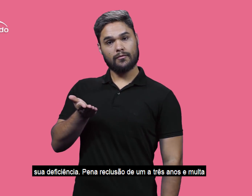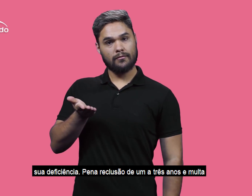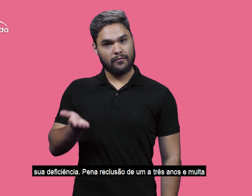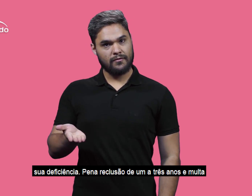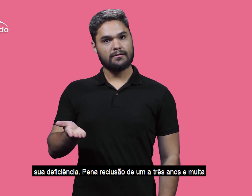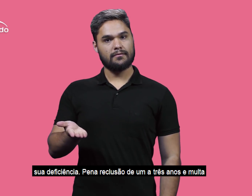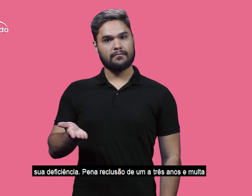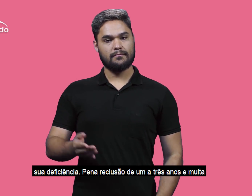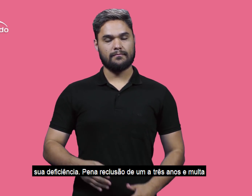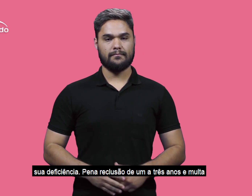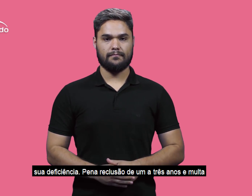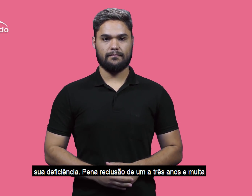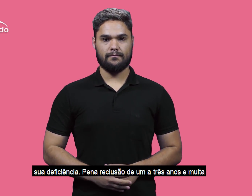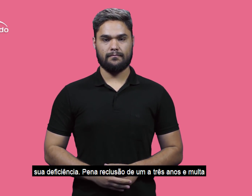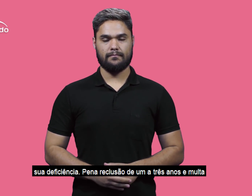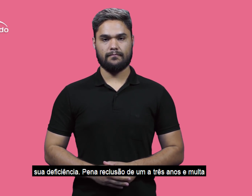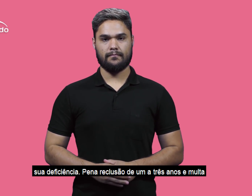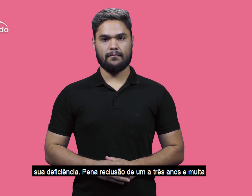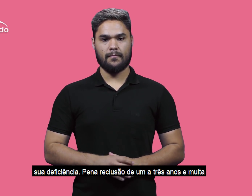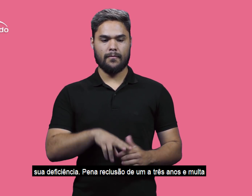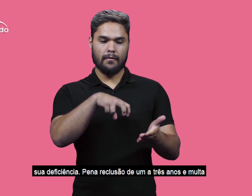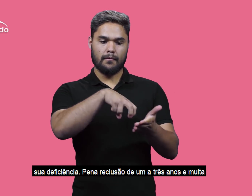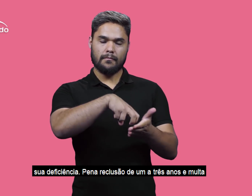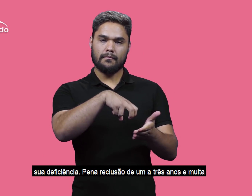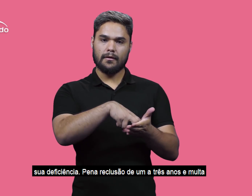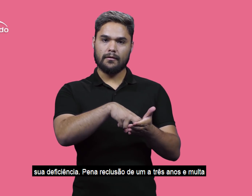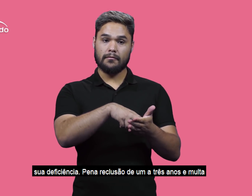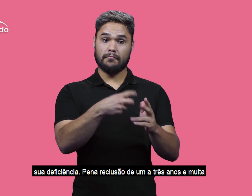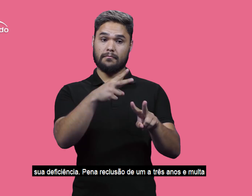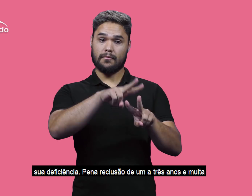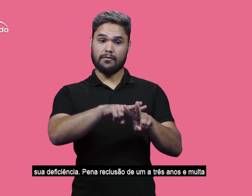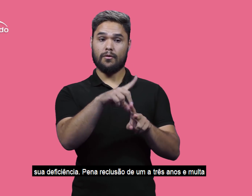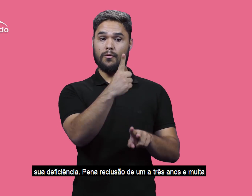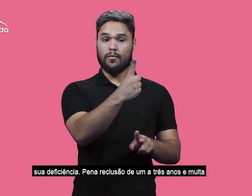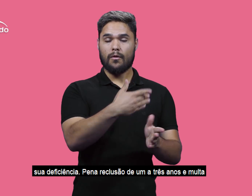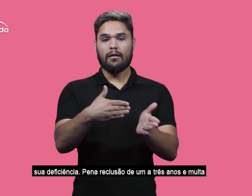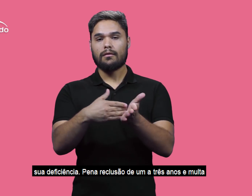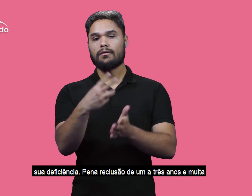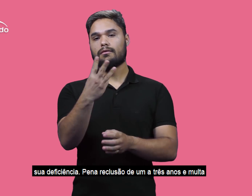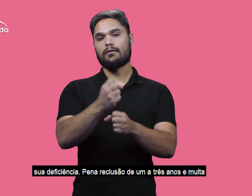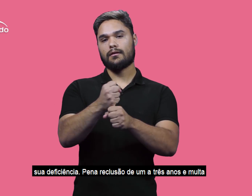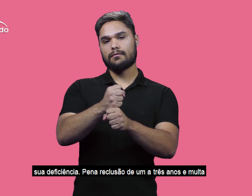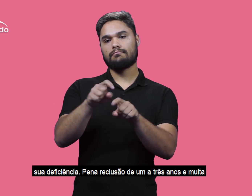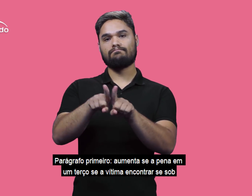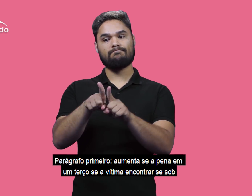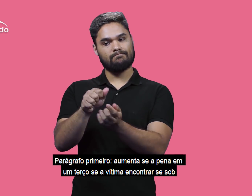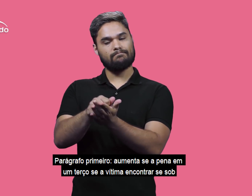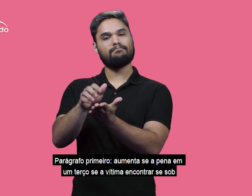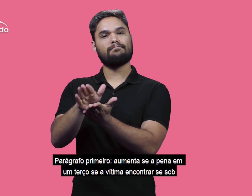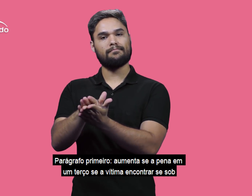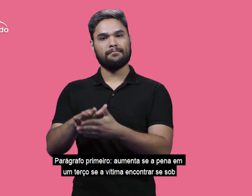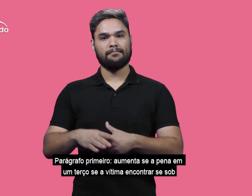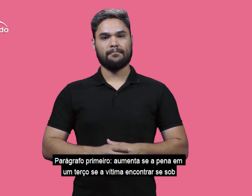deficiência pena reclusão de um a três anos e multa parágrafo primeiro